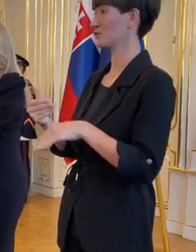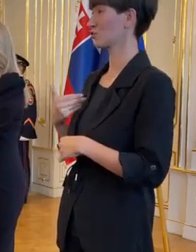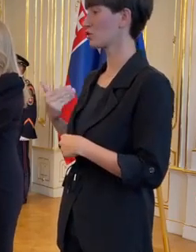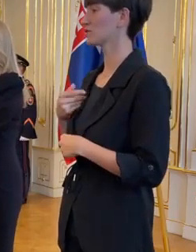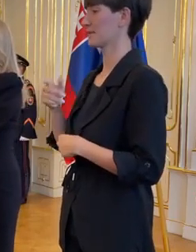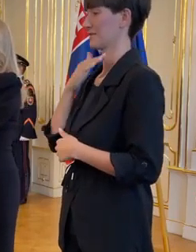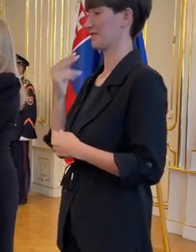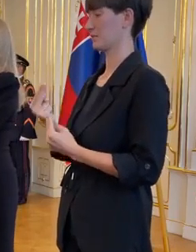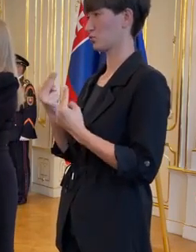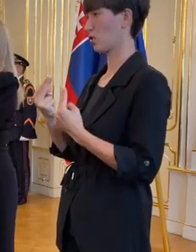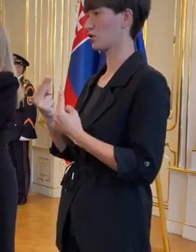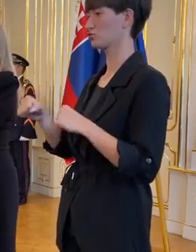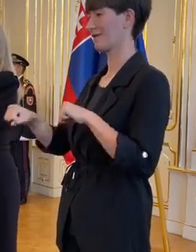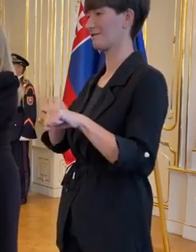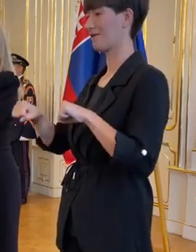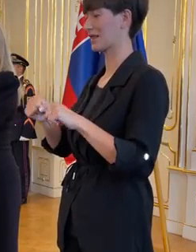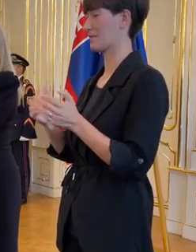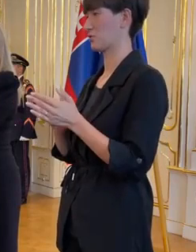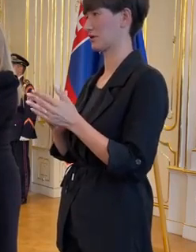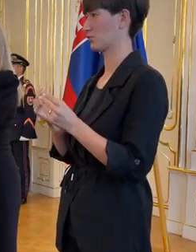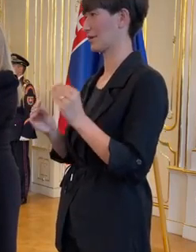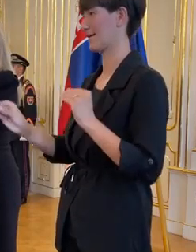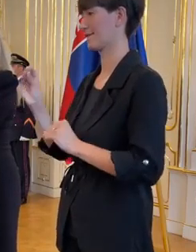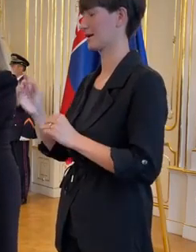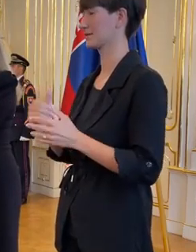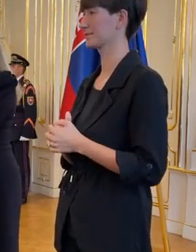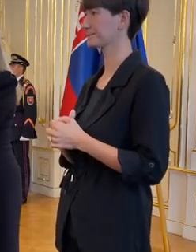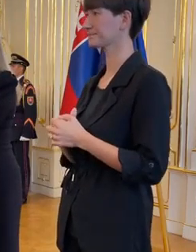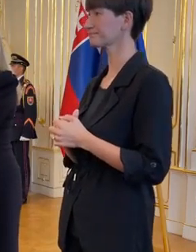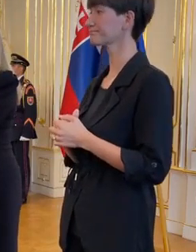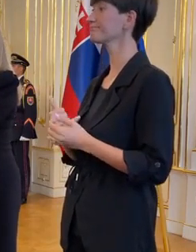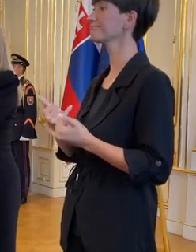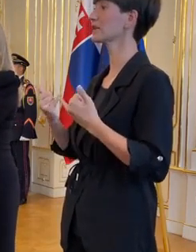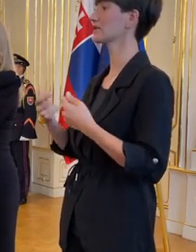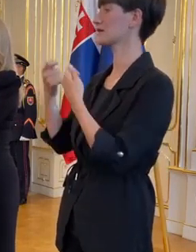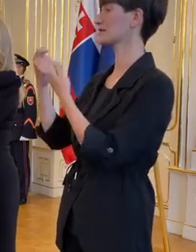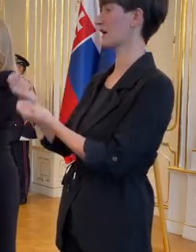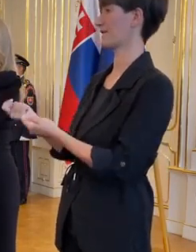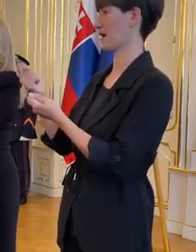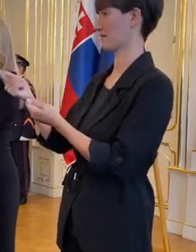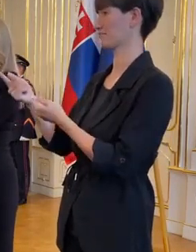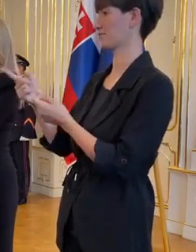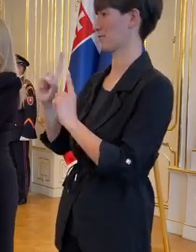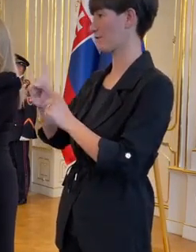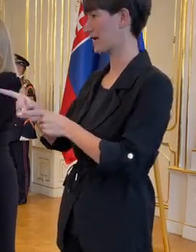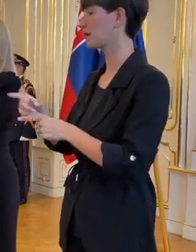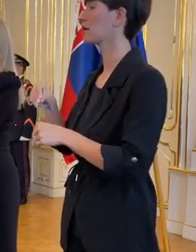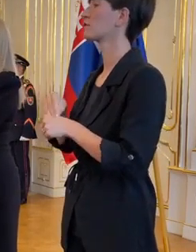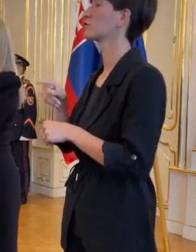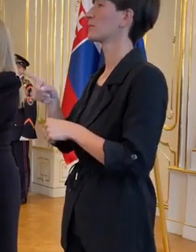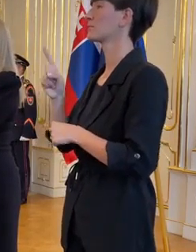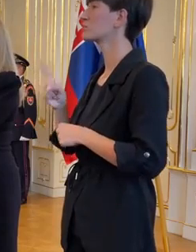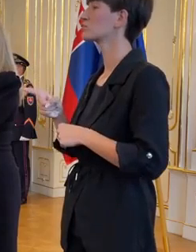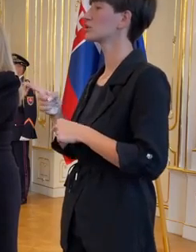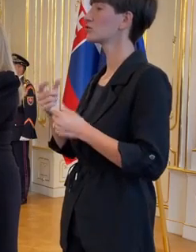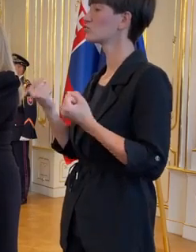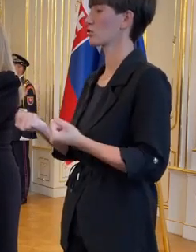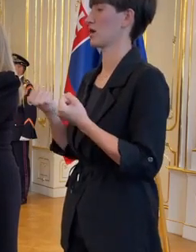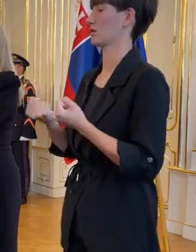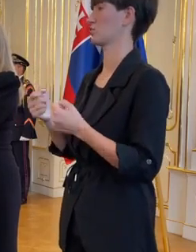ktoré záujem vlády potrebujú najviac. Poverila som vás jeho vedením s požiadavkou, aby ste mi meno nového ministra